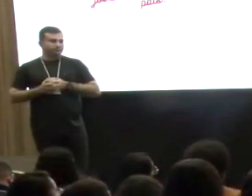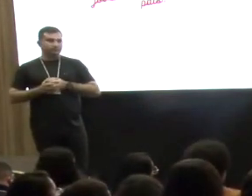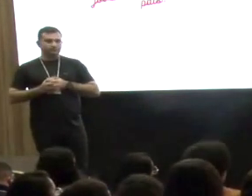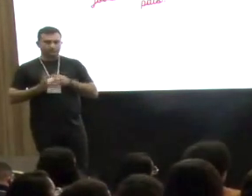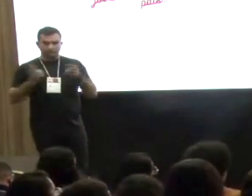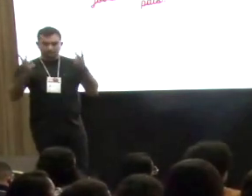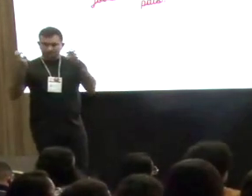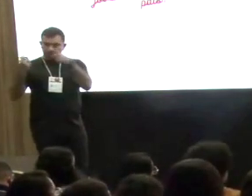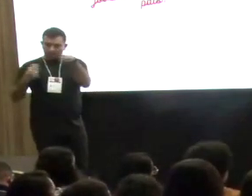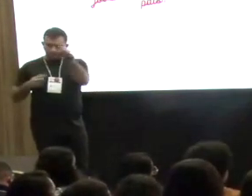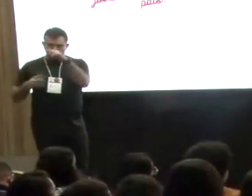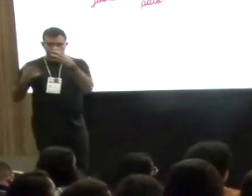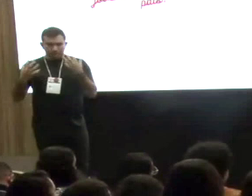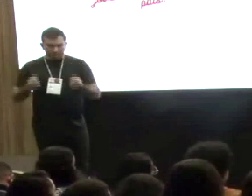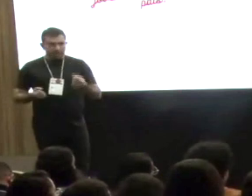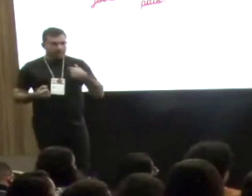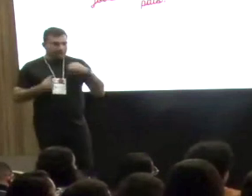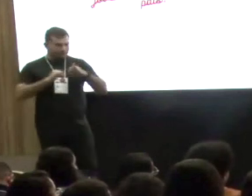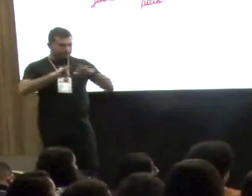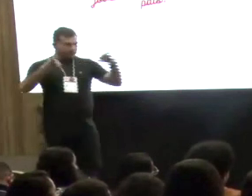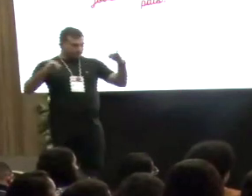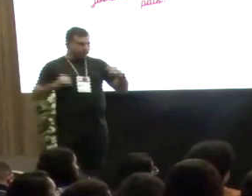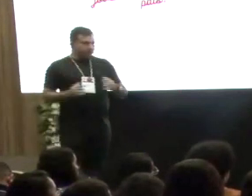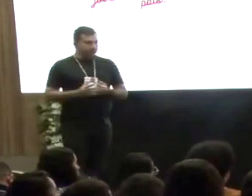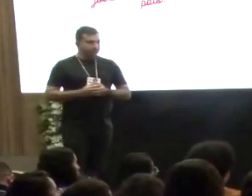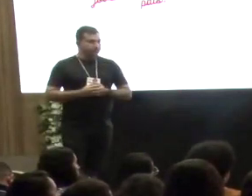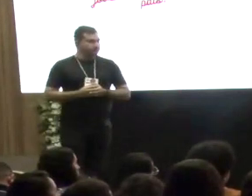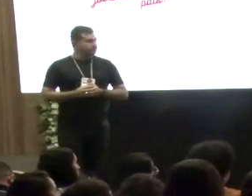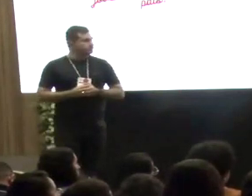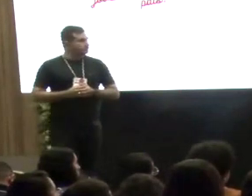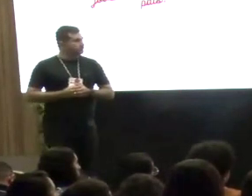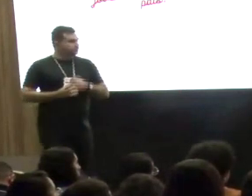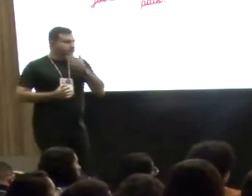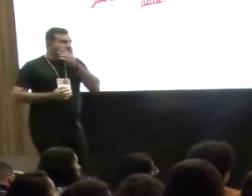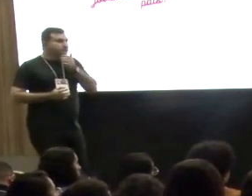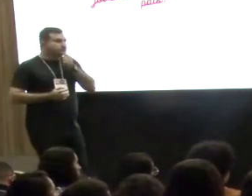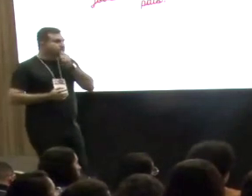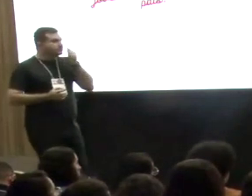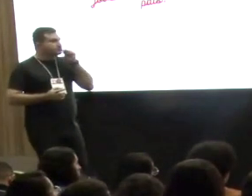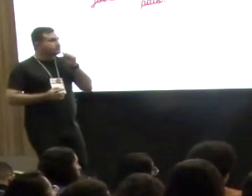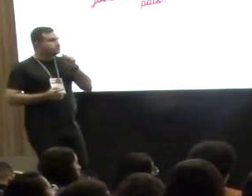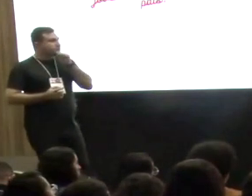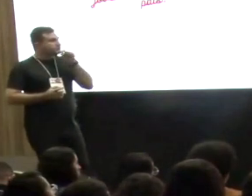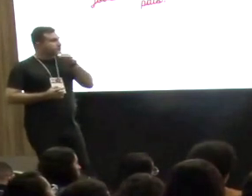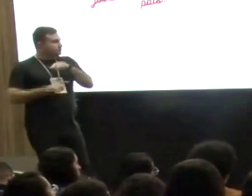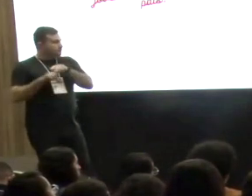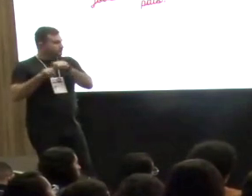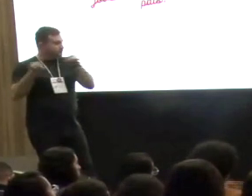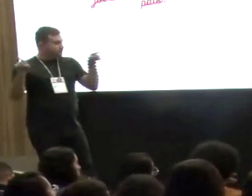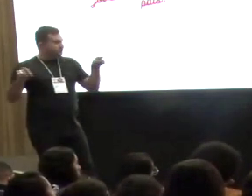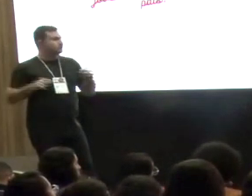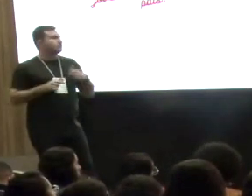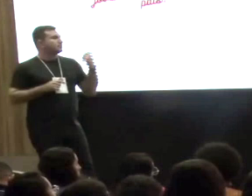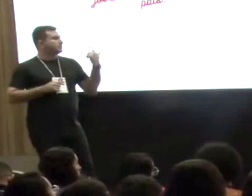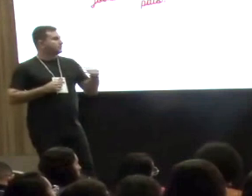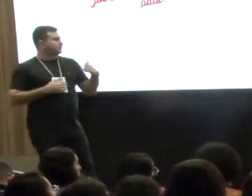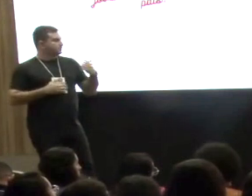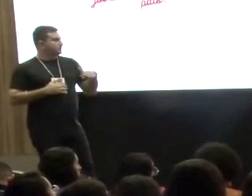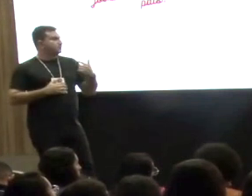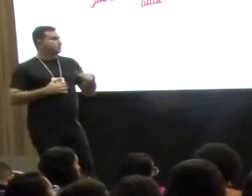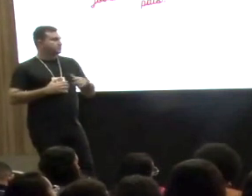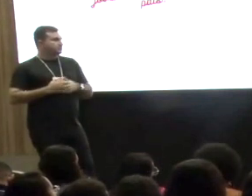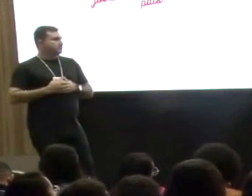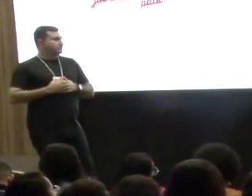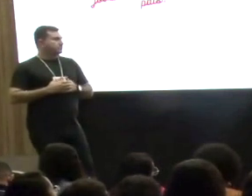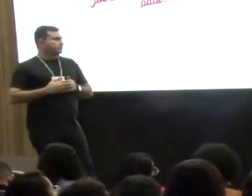Vocês aceitam que eu diga assim, os pais de vocês, eles não têm...